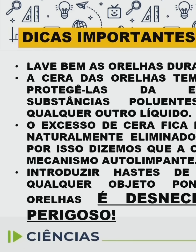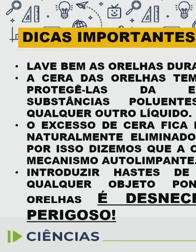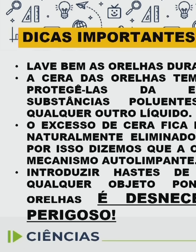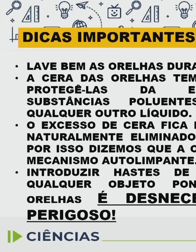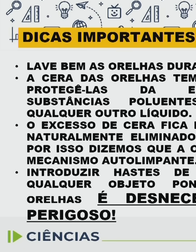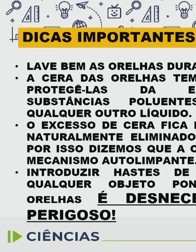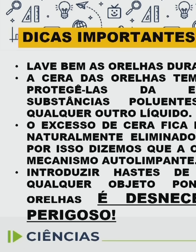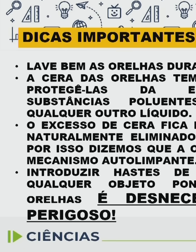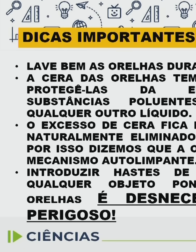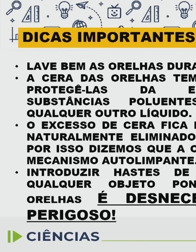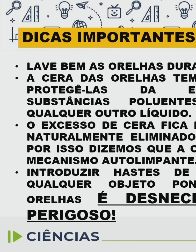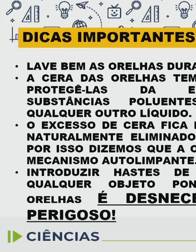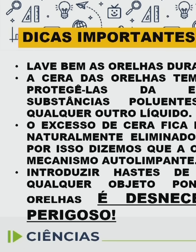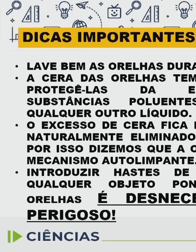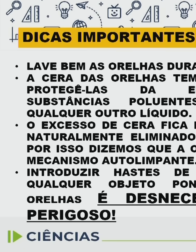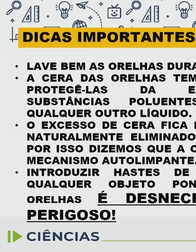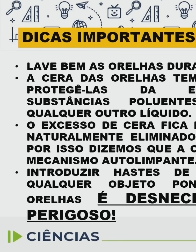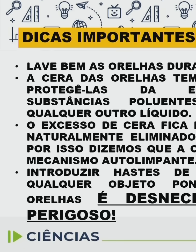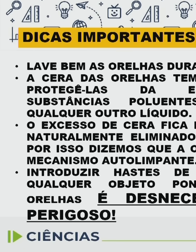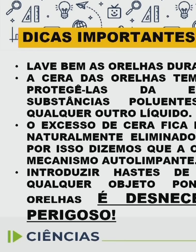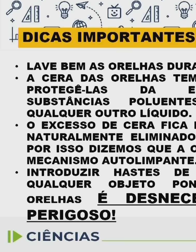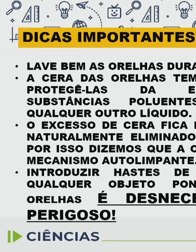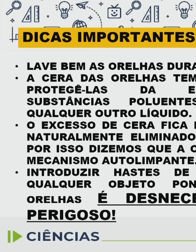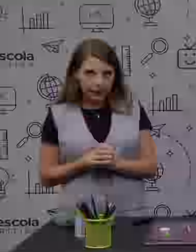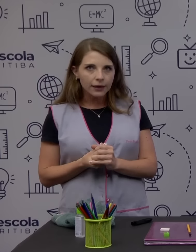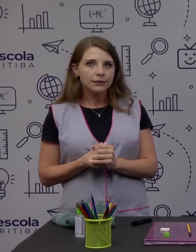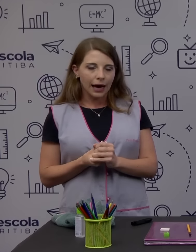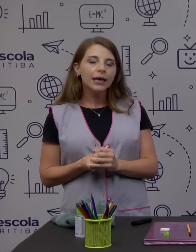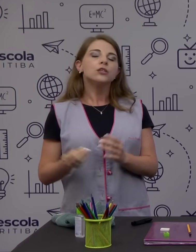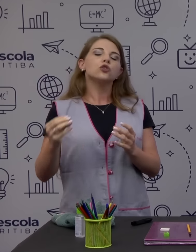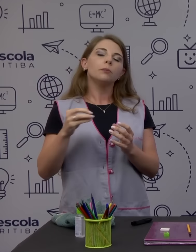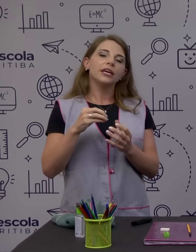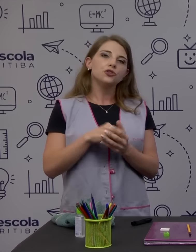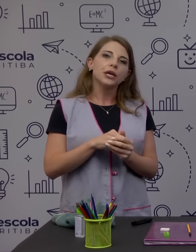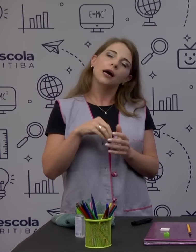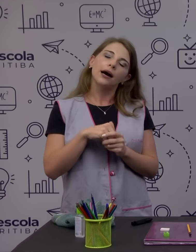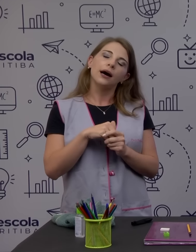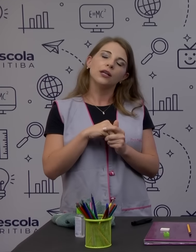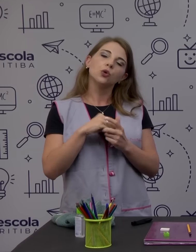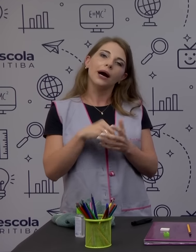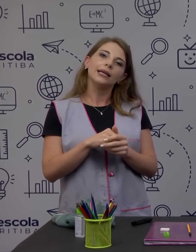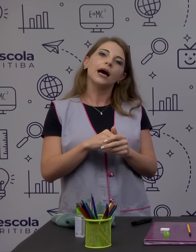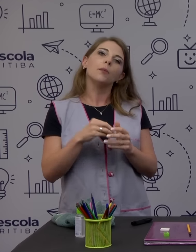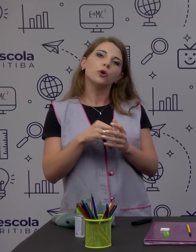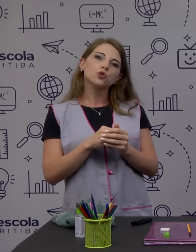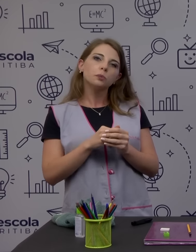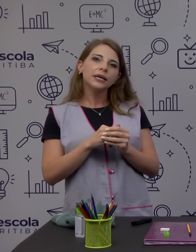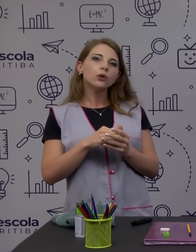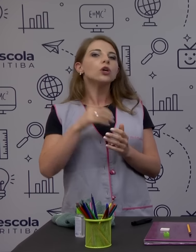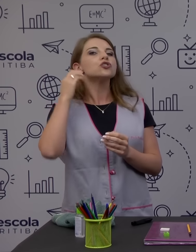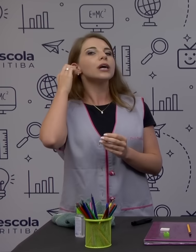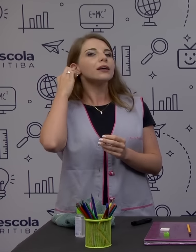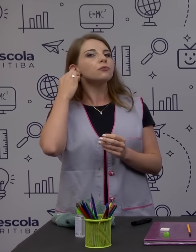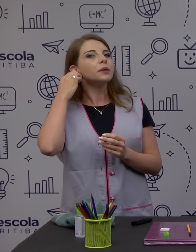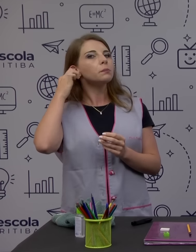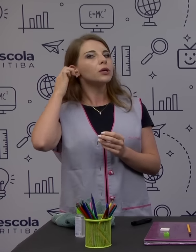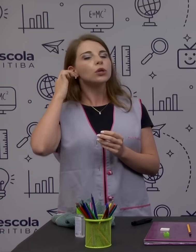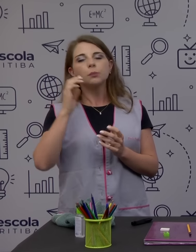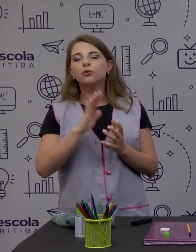não precisa utilizar nada pontiagudo para limpar a orelha, tá? Somente a toalha após o banho, já limpando ali por